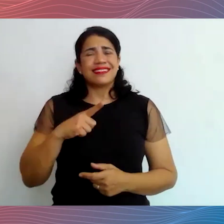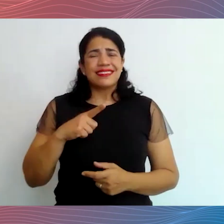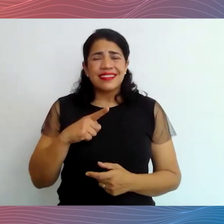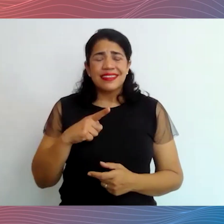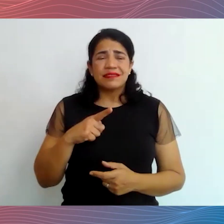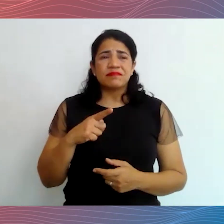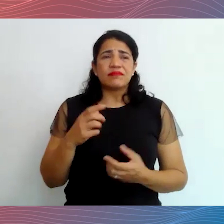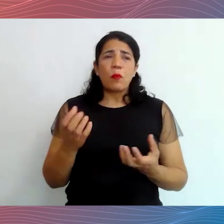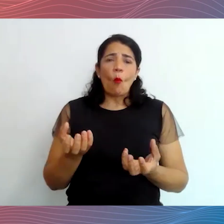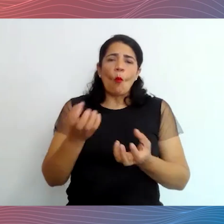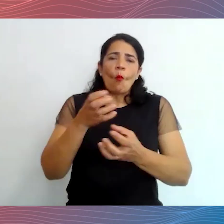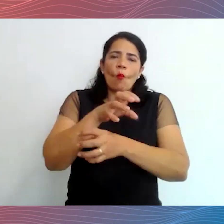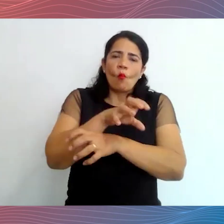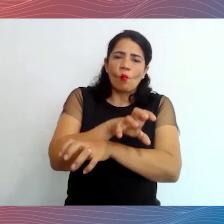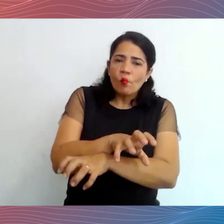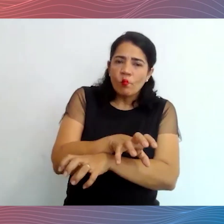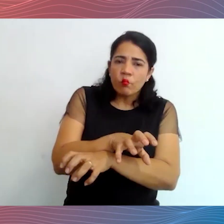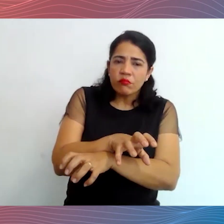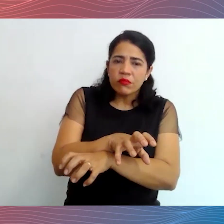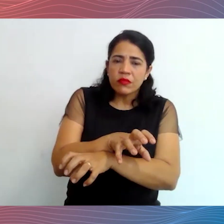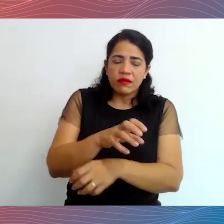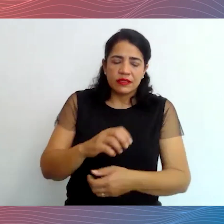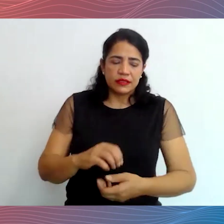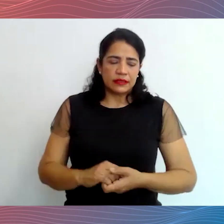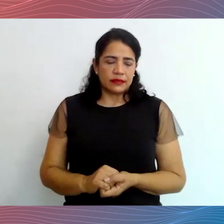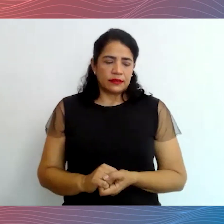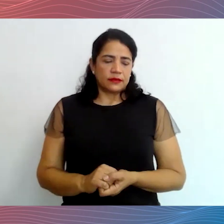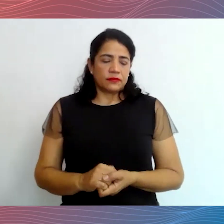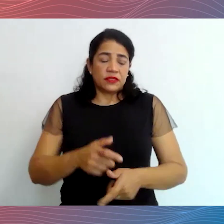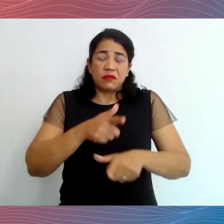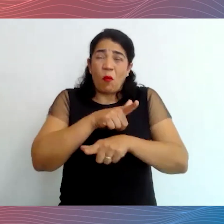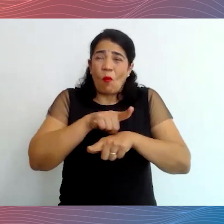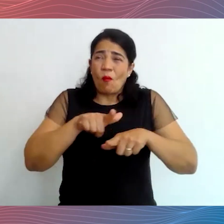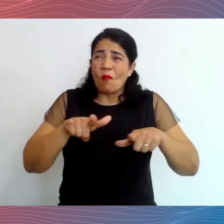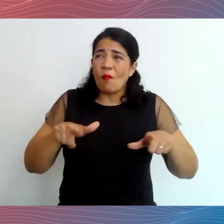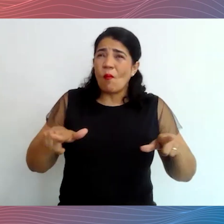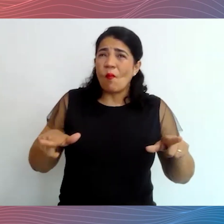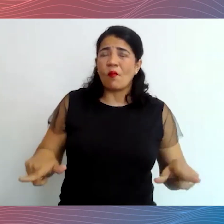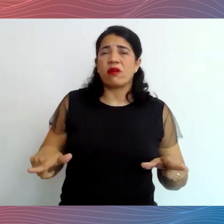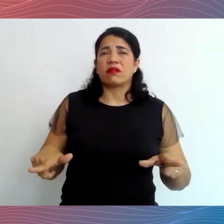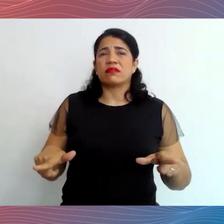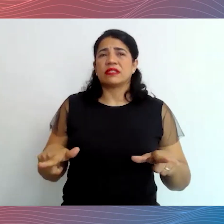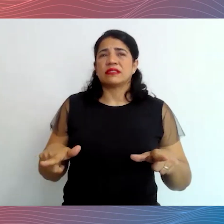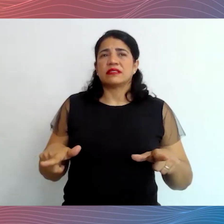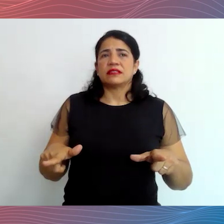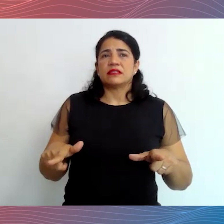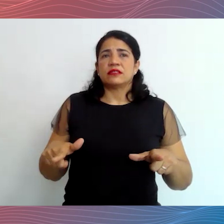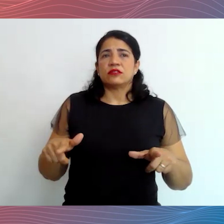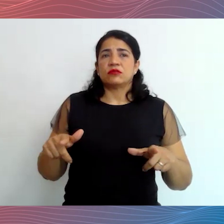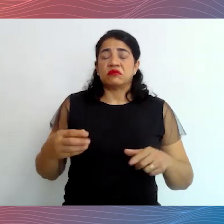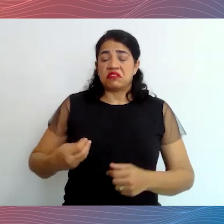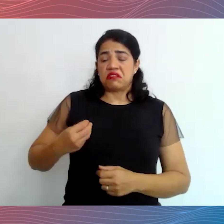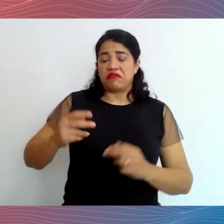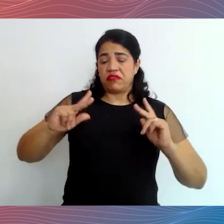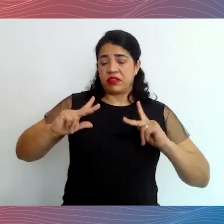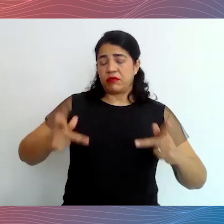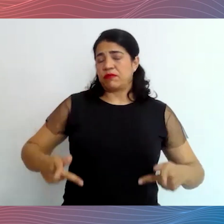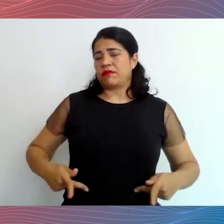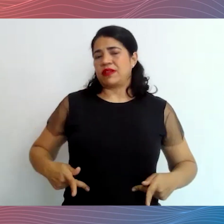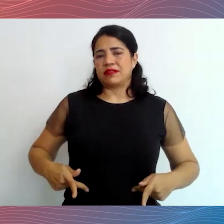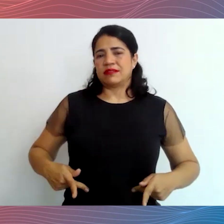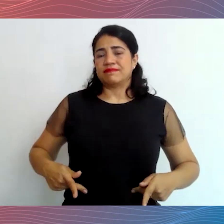dessa lacuna na nossa vida humana da realidade. Nós não temos realidade. Então nós